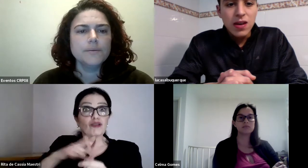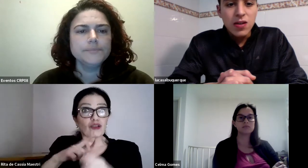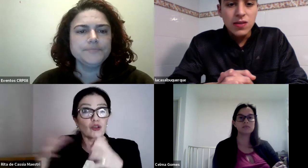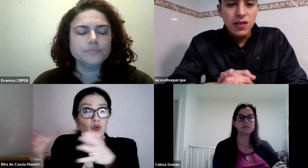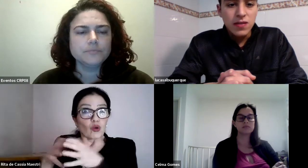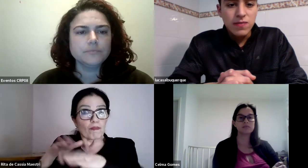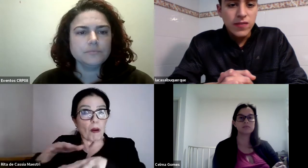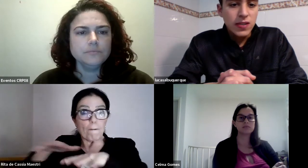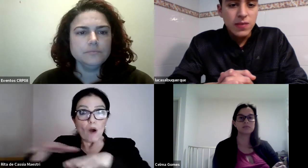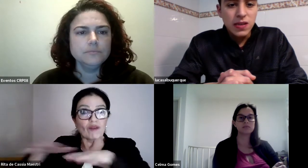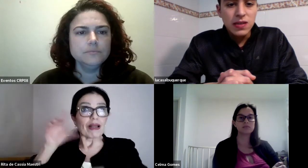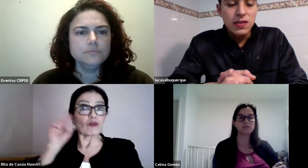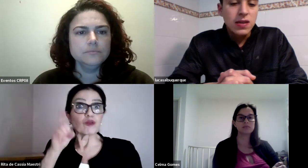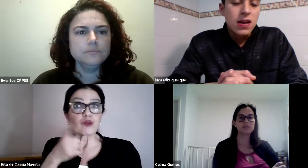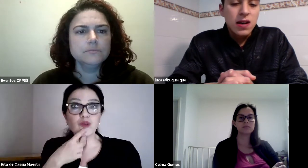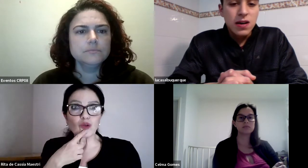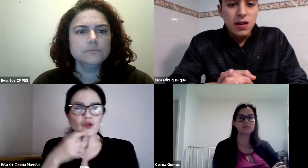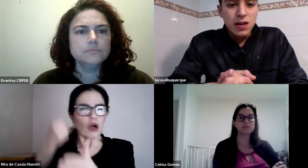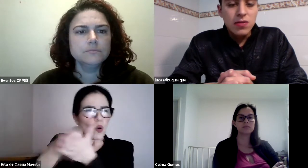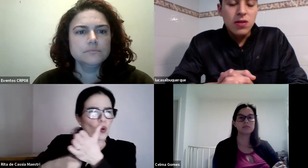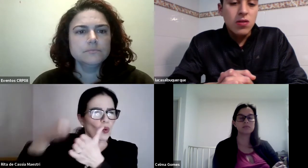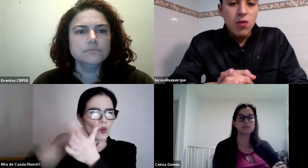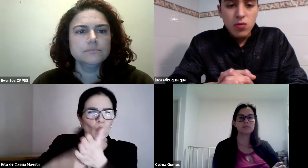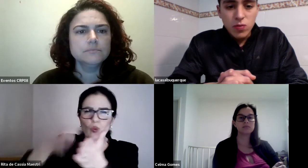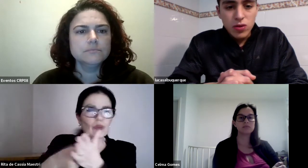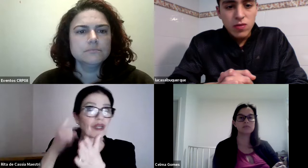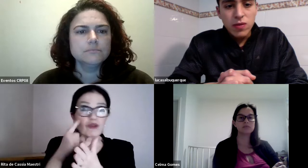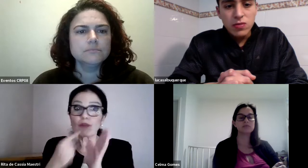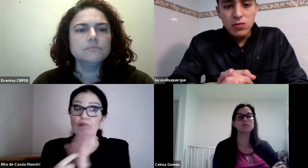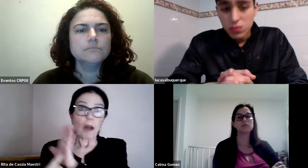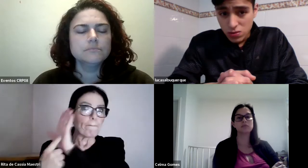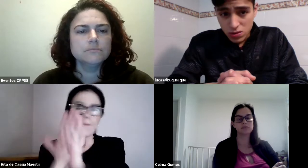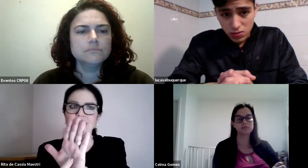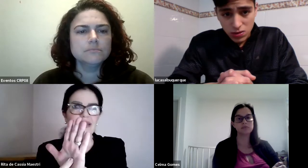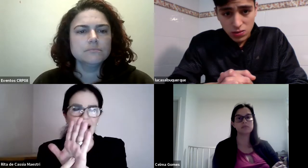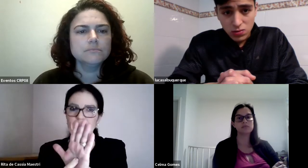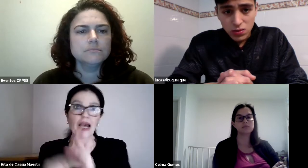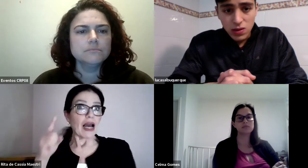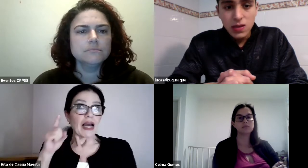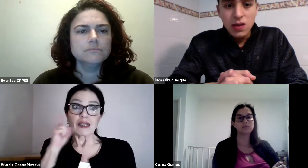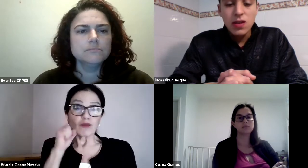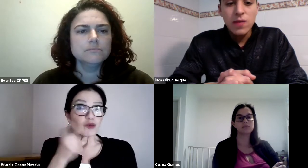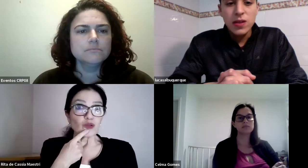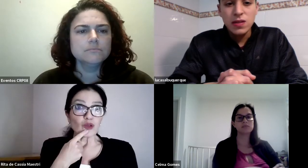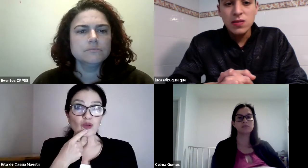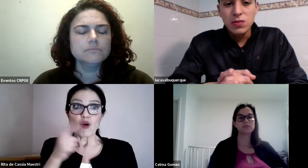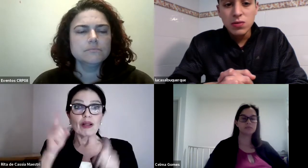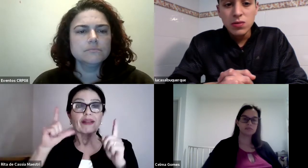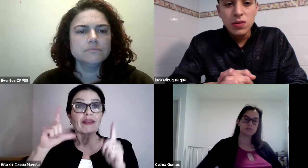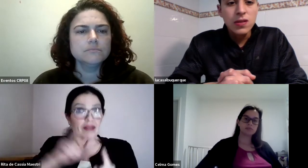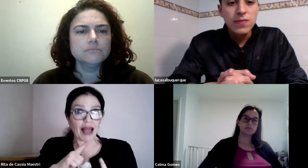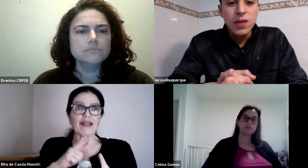também. Comecei a fazer pesquisas com grupos de movimentos surdos, de lutas surdas, de